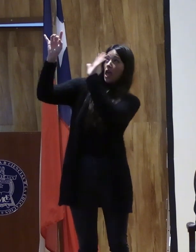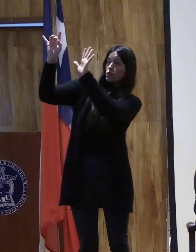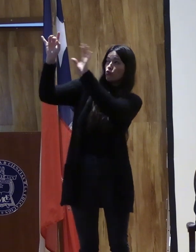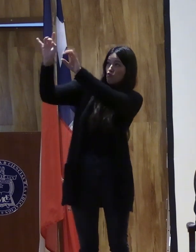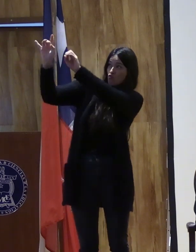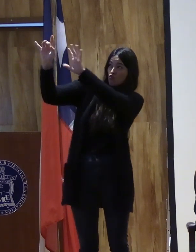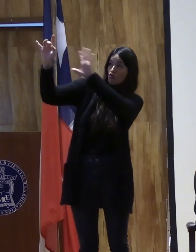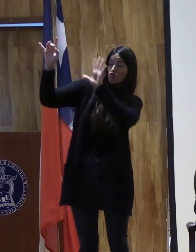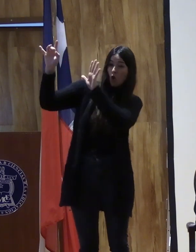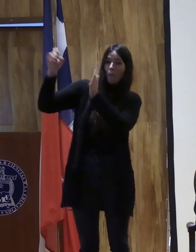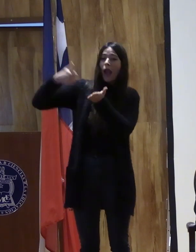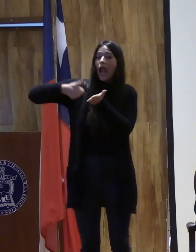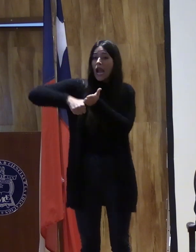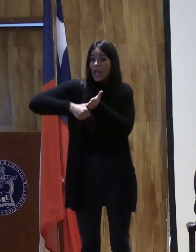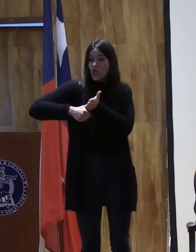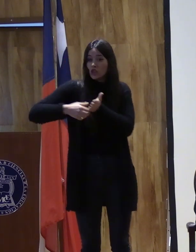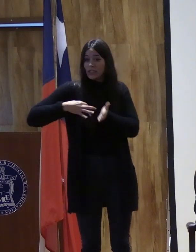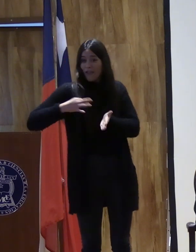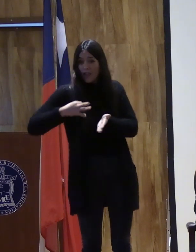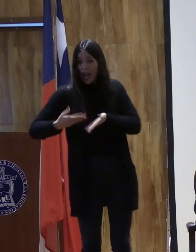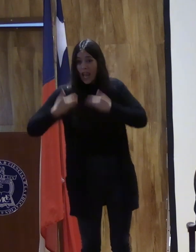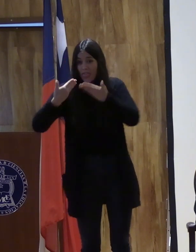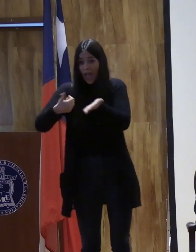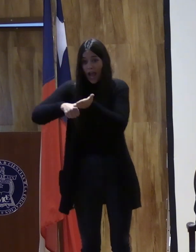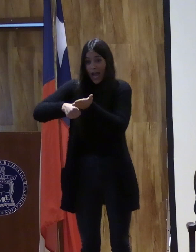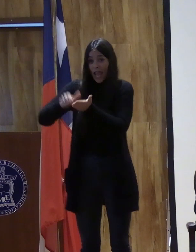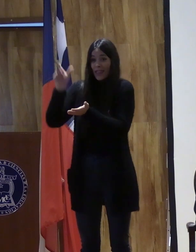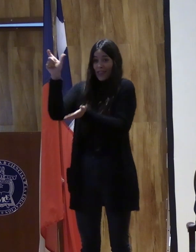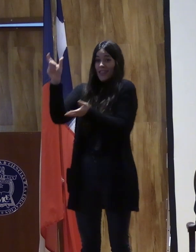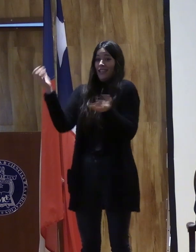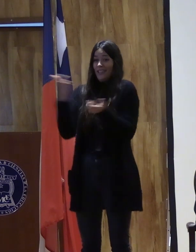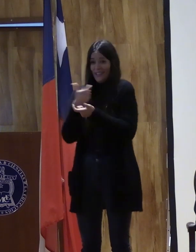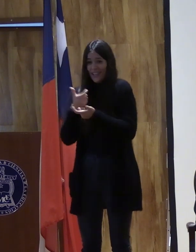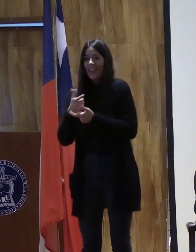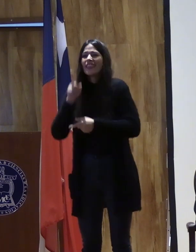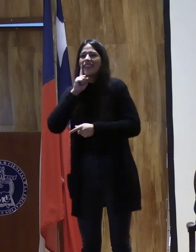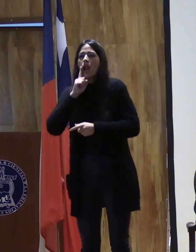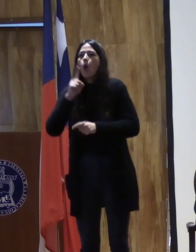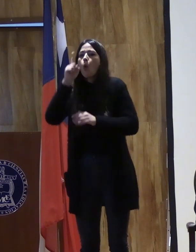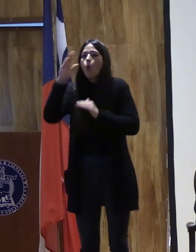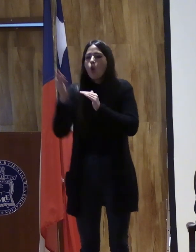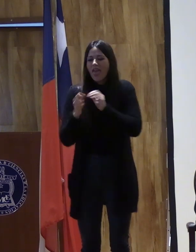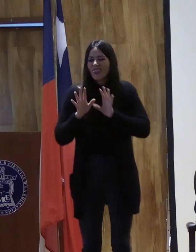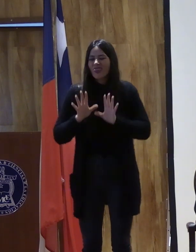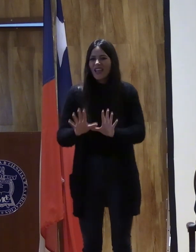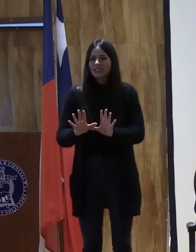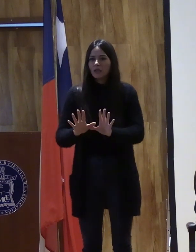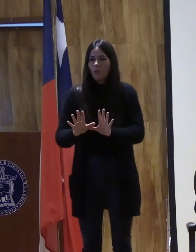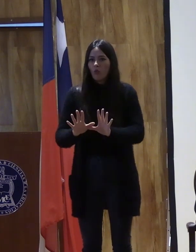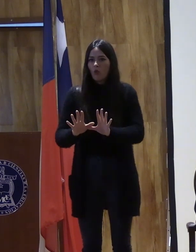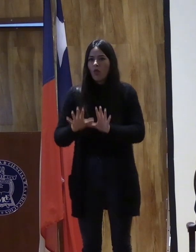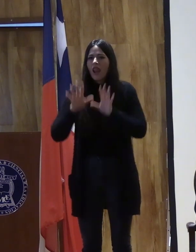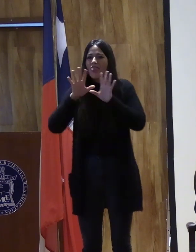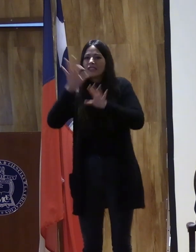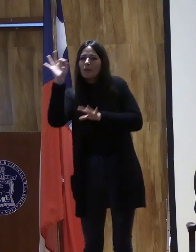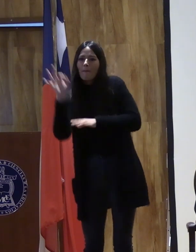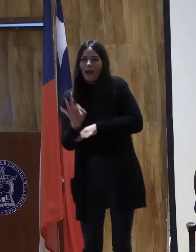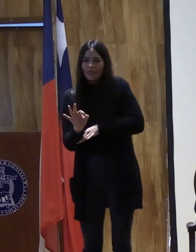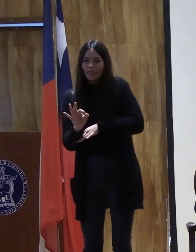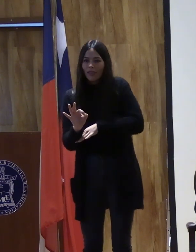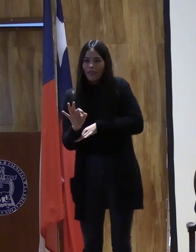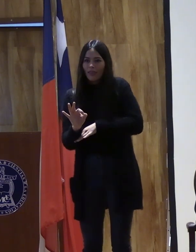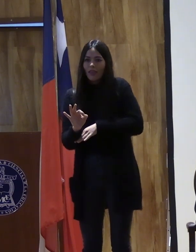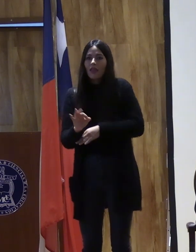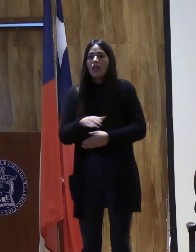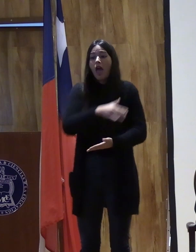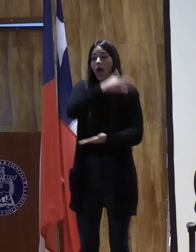el registro civil le dé carné de estrella, tiene que tener por lo menos 1/10 de la masa solar. Y por el otro extremo,